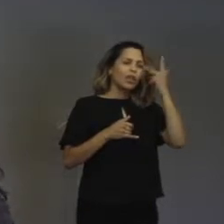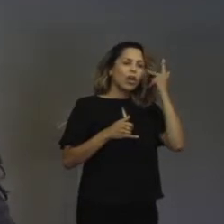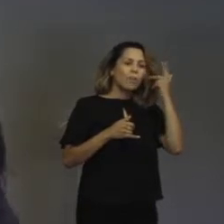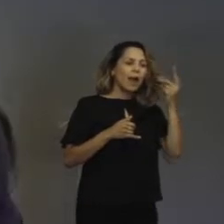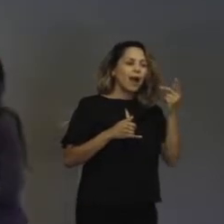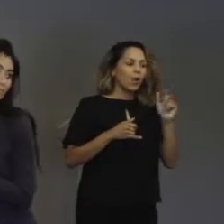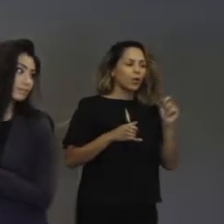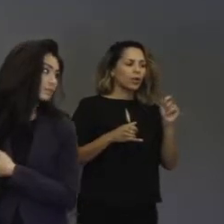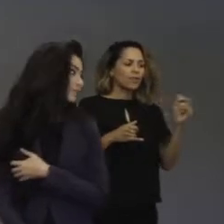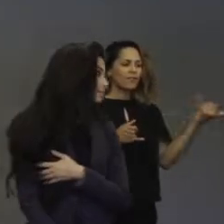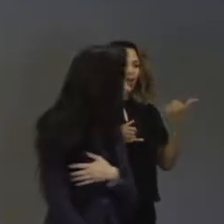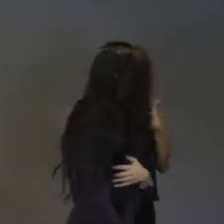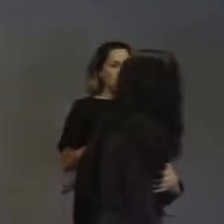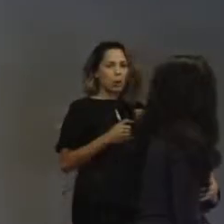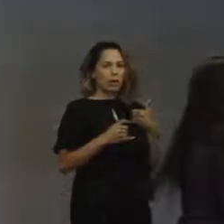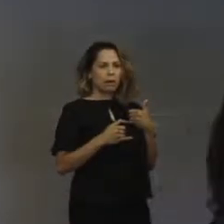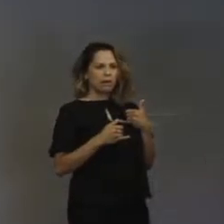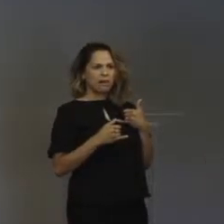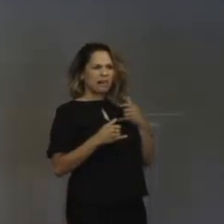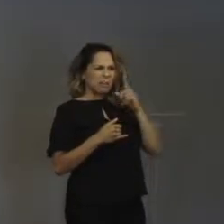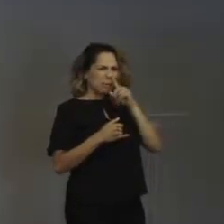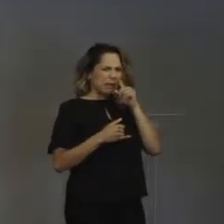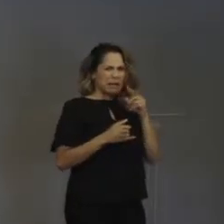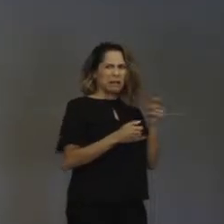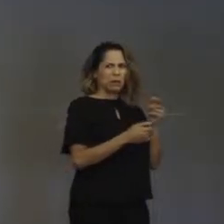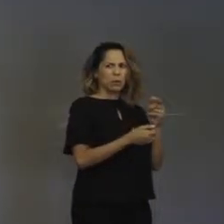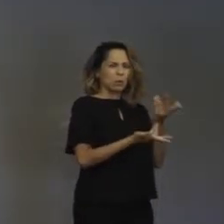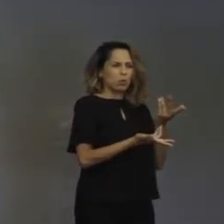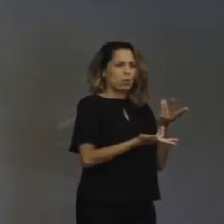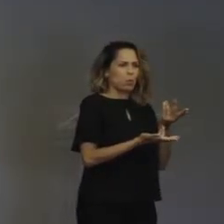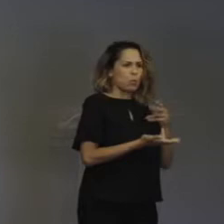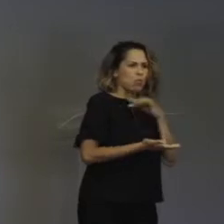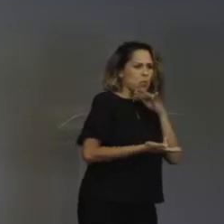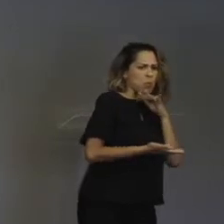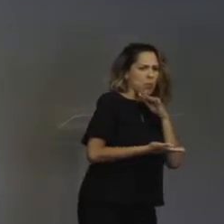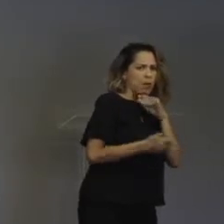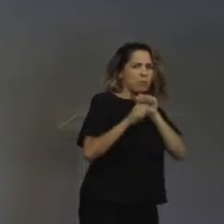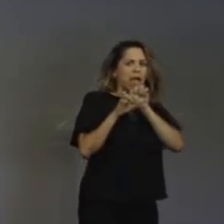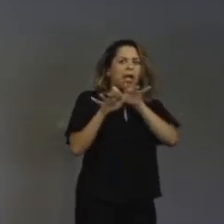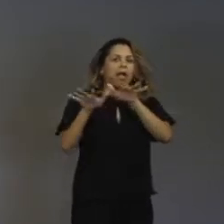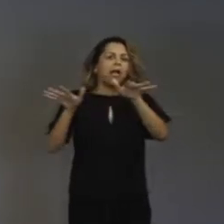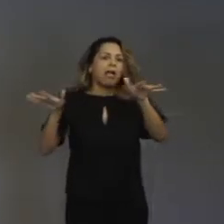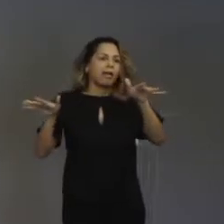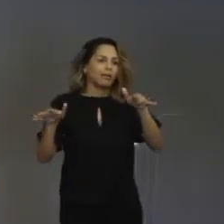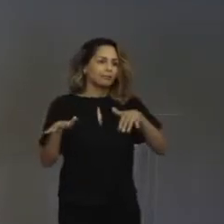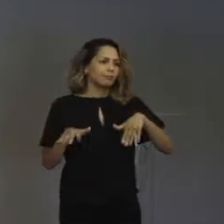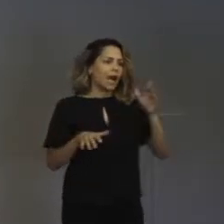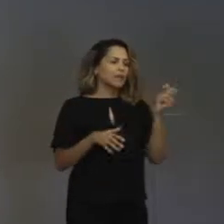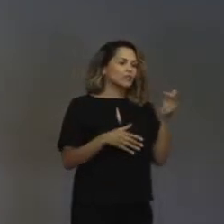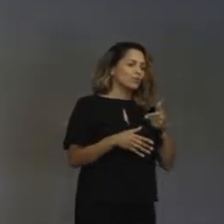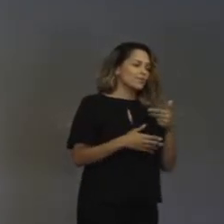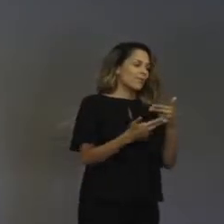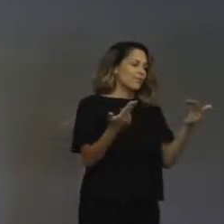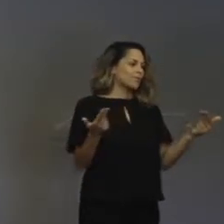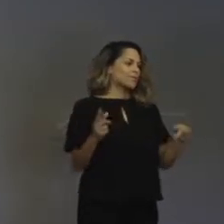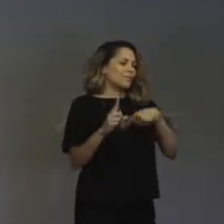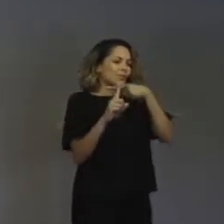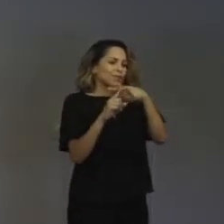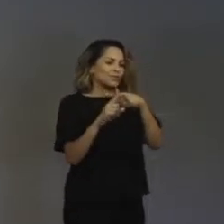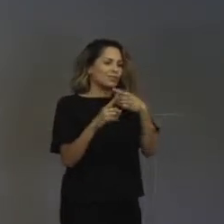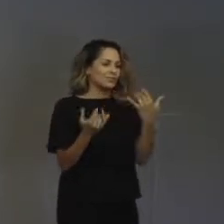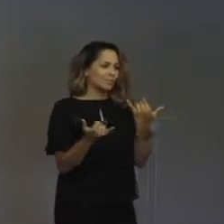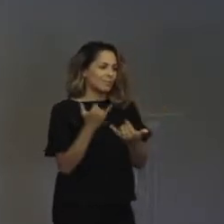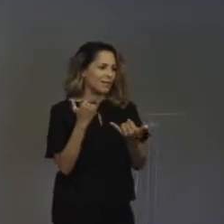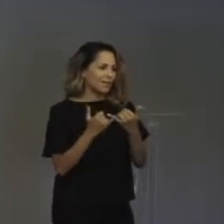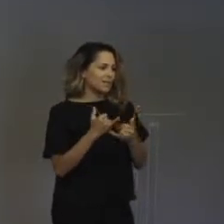do que é positivo. Então, acho que a gente precisaria talvez fazer até uma campanha que em bike se faz muito, né? Os bike anjos, enfim, vem